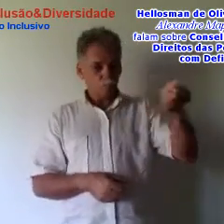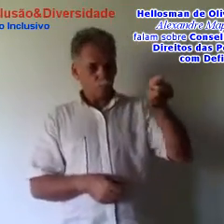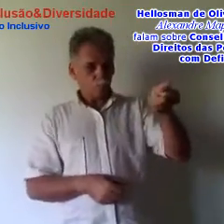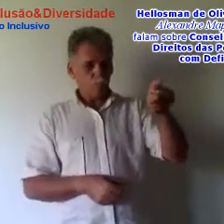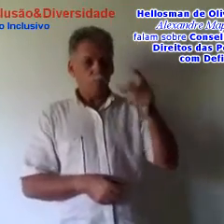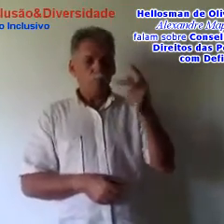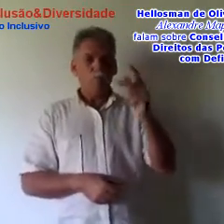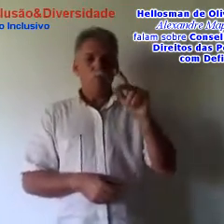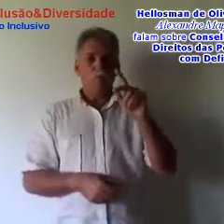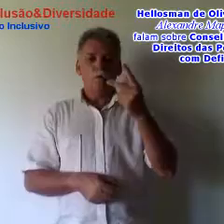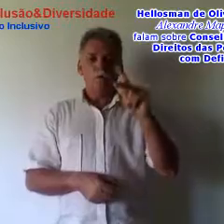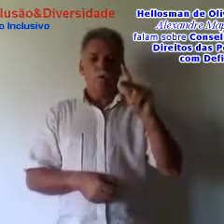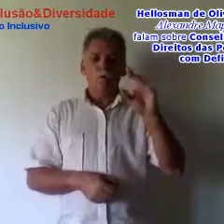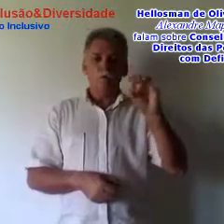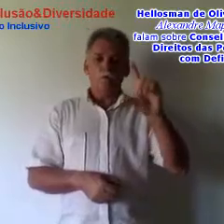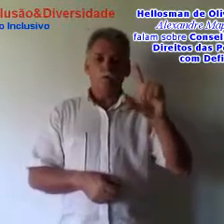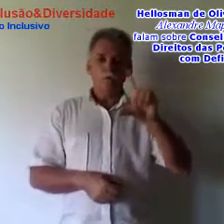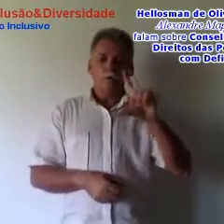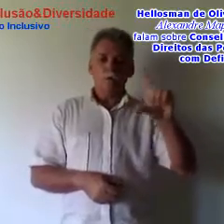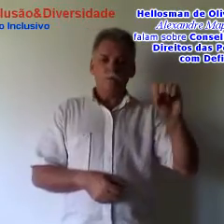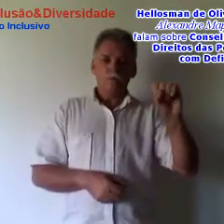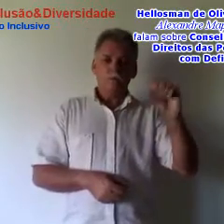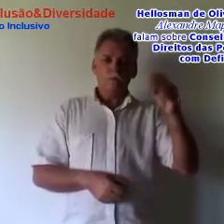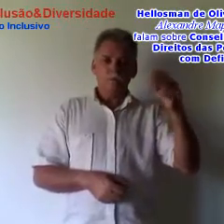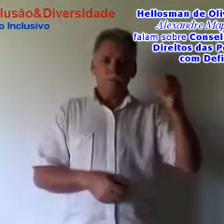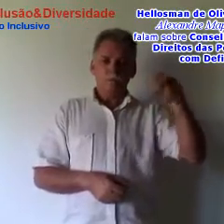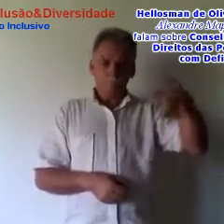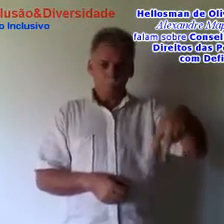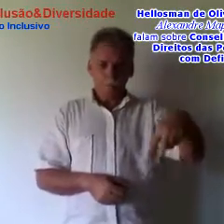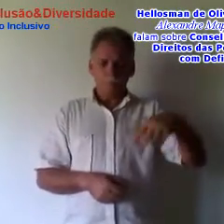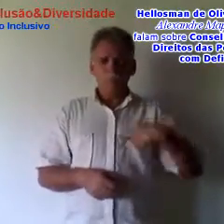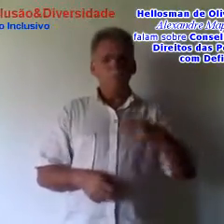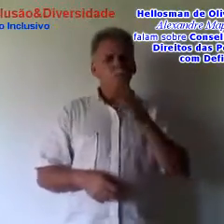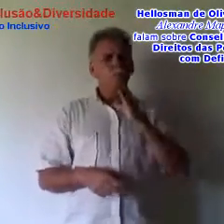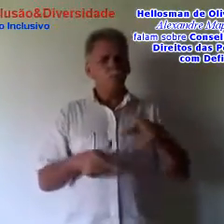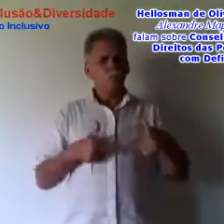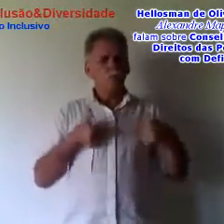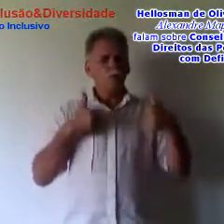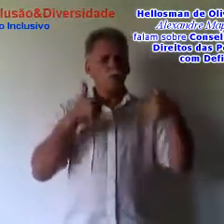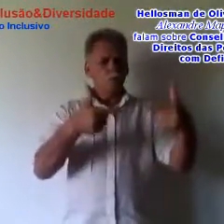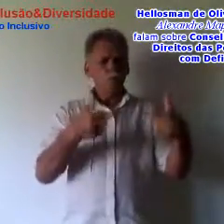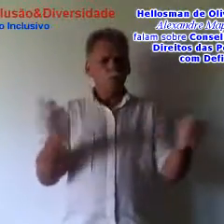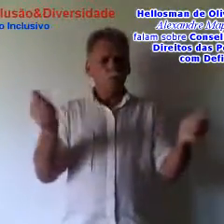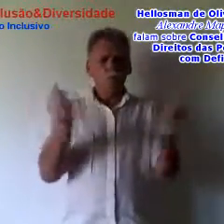surgiu a luta compartilhada e também